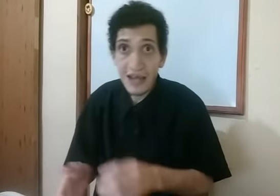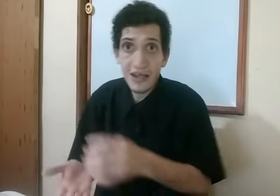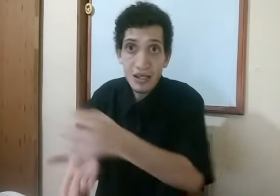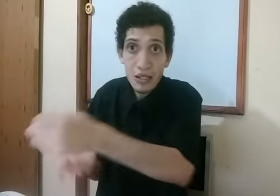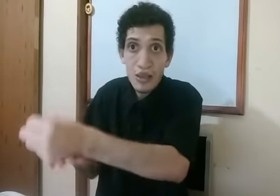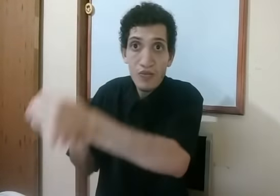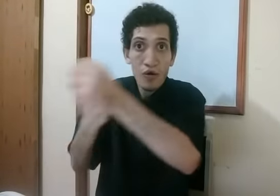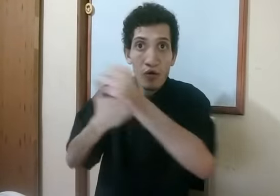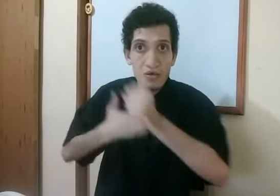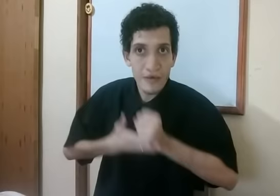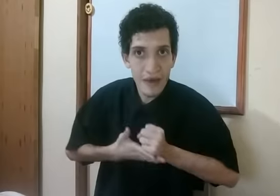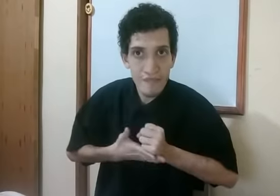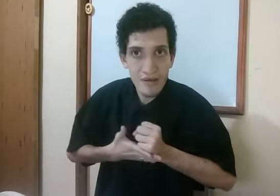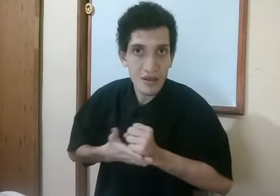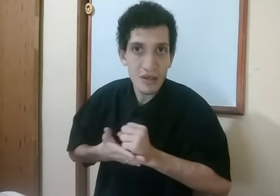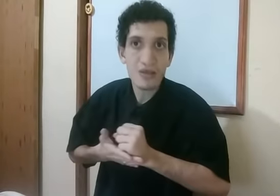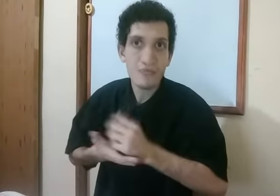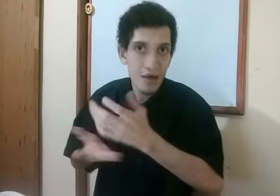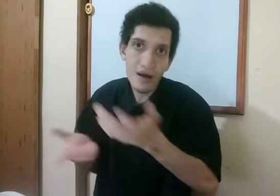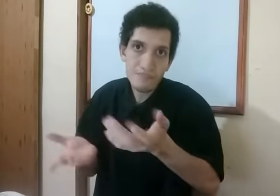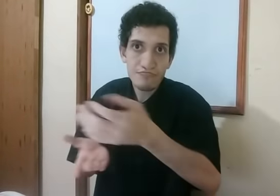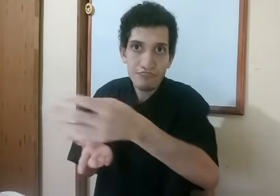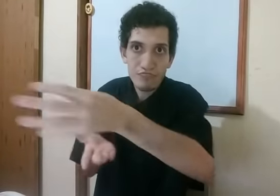Aí, me trouxe até mim, né?